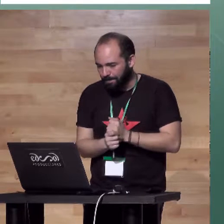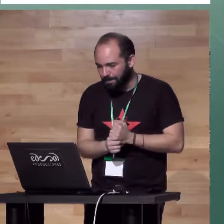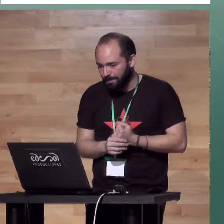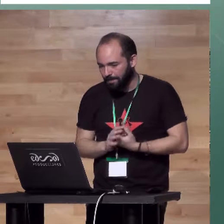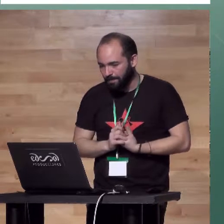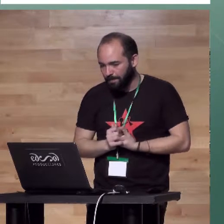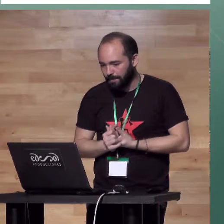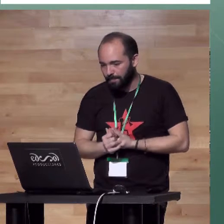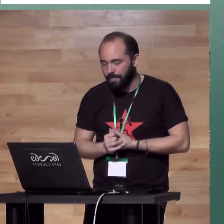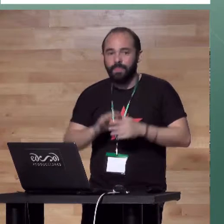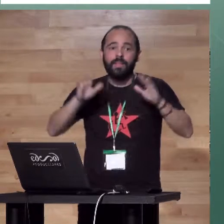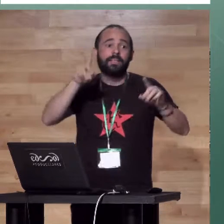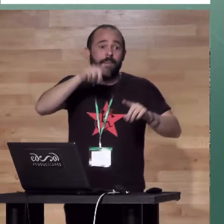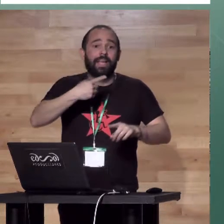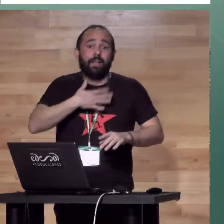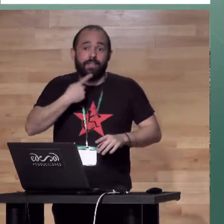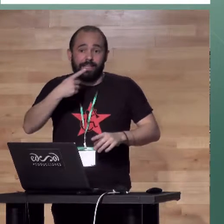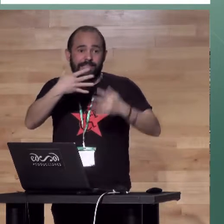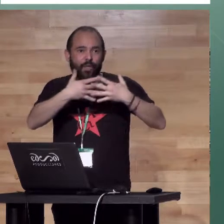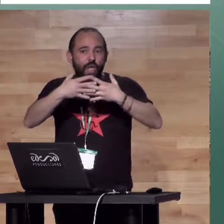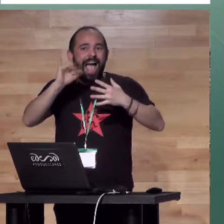Eso ocurrió de todas formas en Estados Unidos.